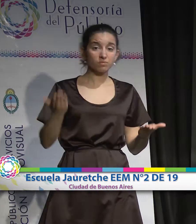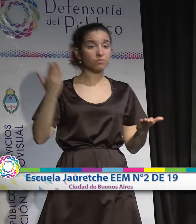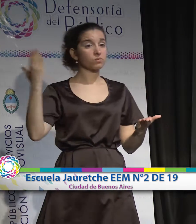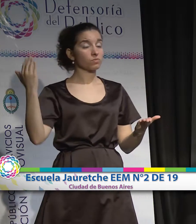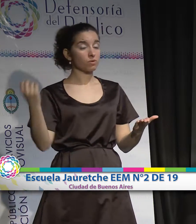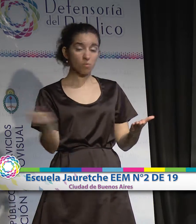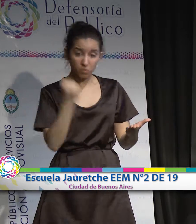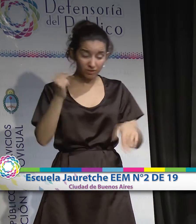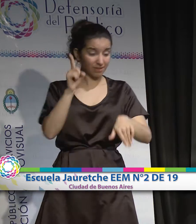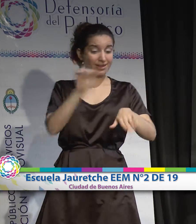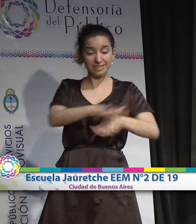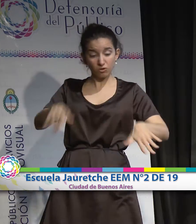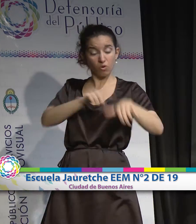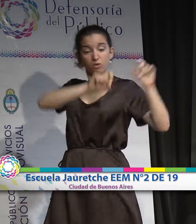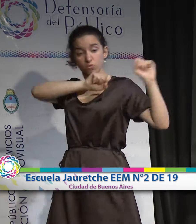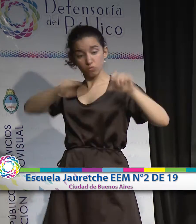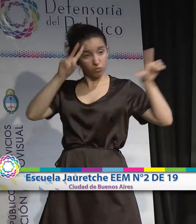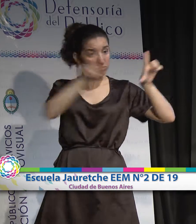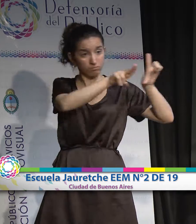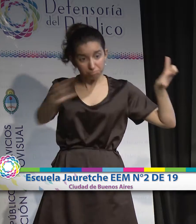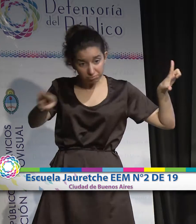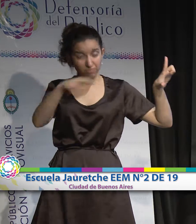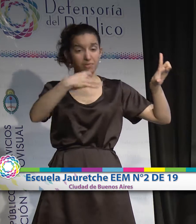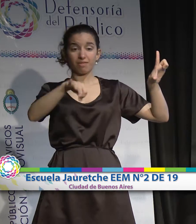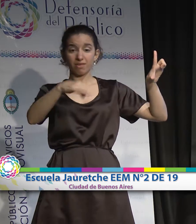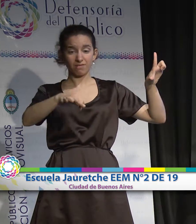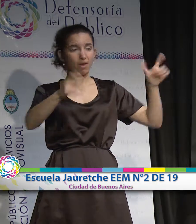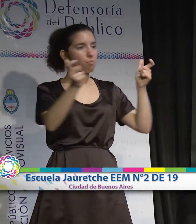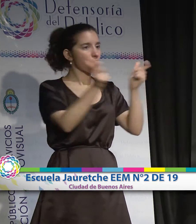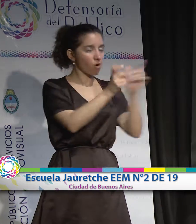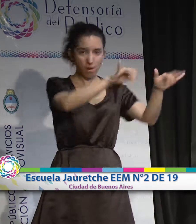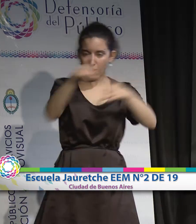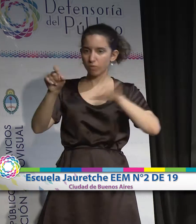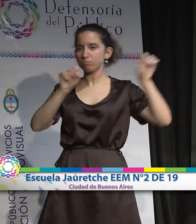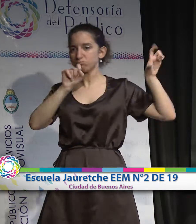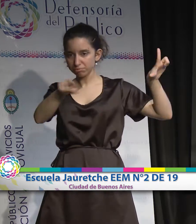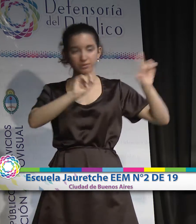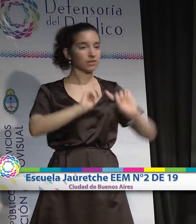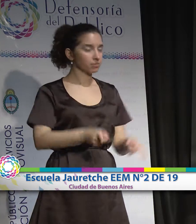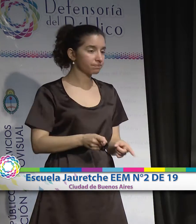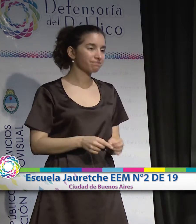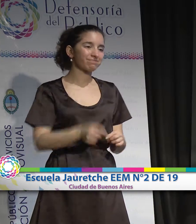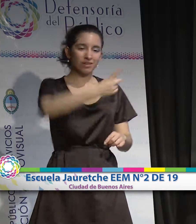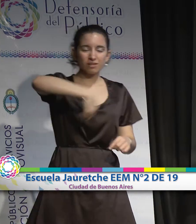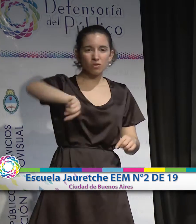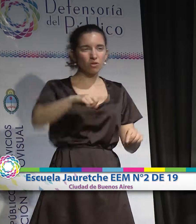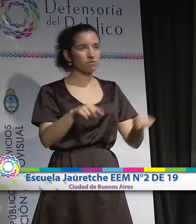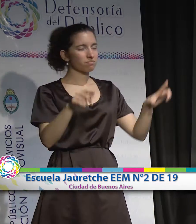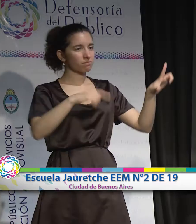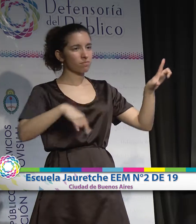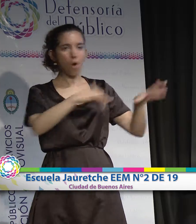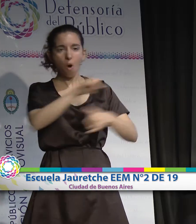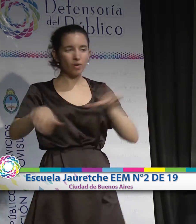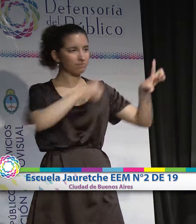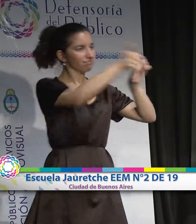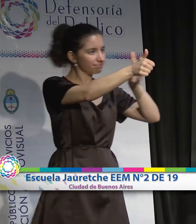puedan respetar los horarios, que pueda haber programas, como decía, para jóvenes también, donde podamos ser escuchados